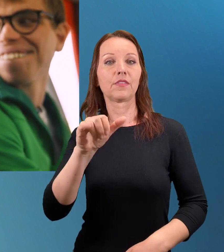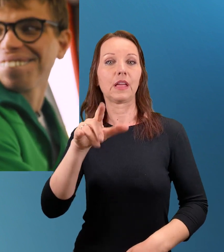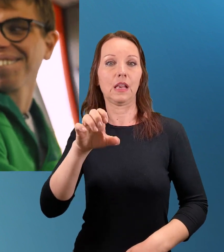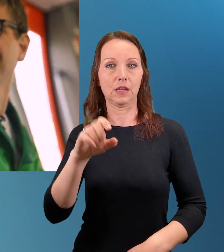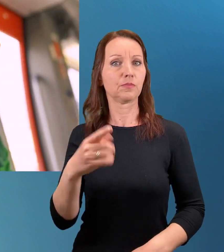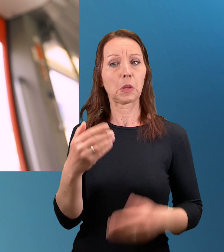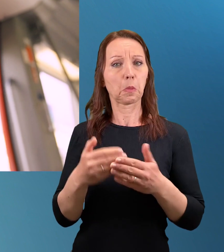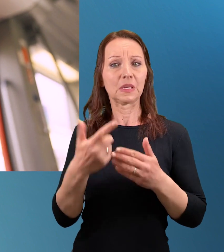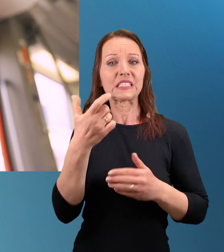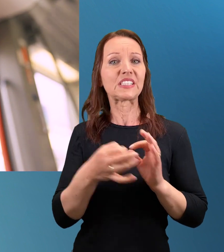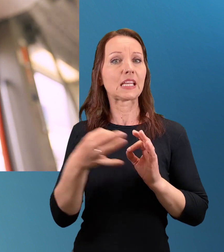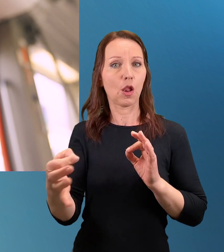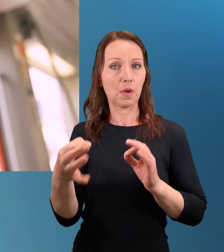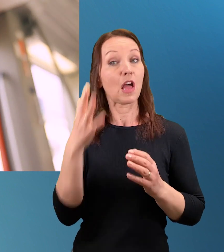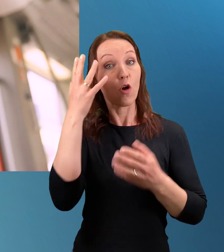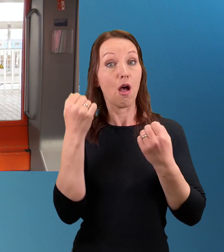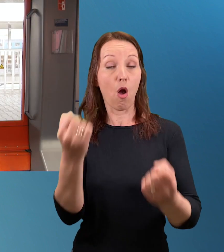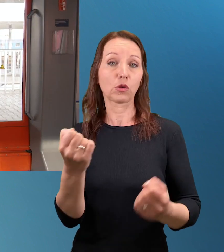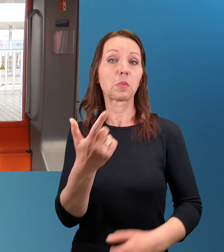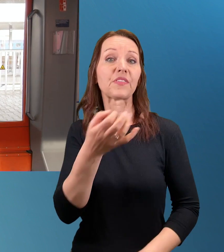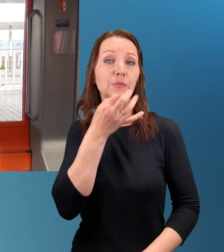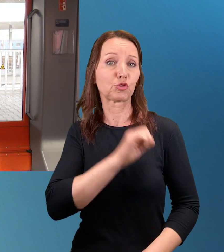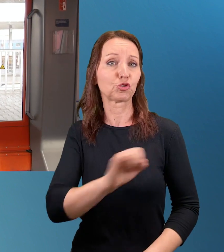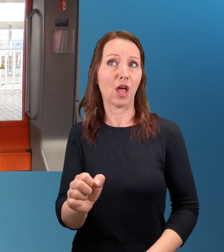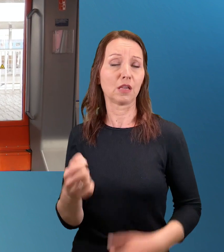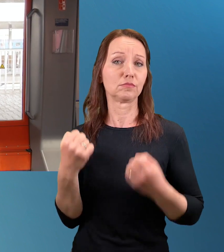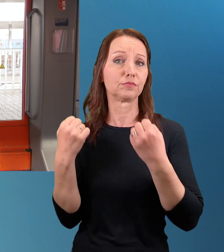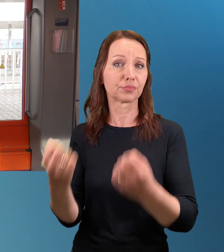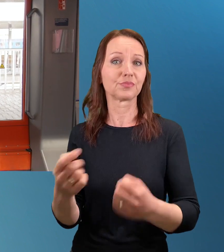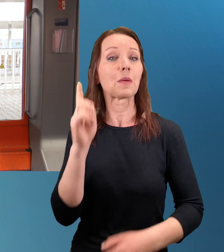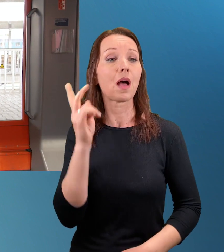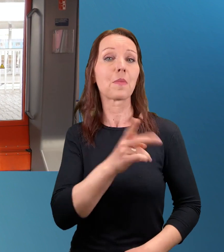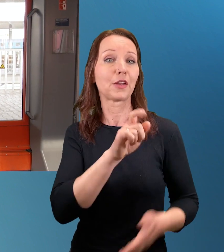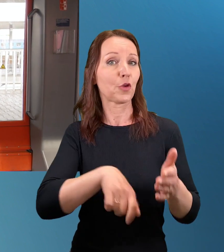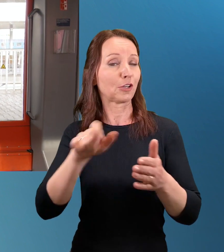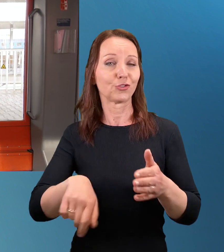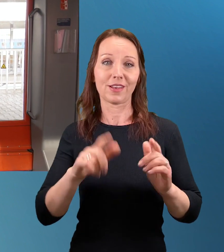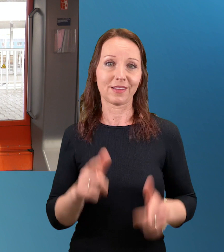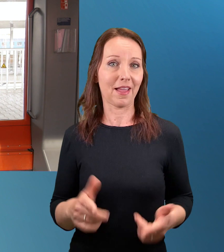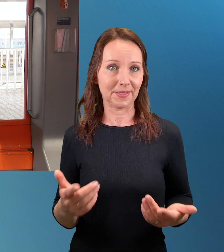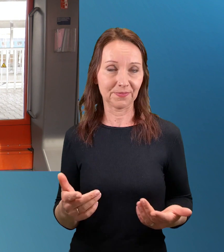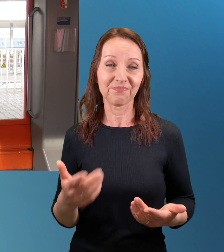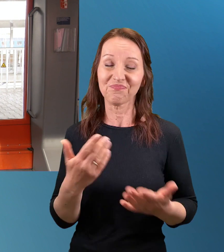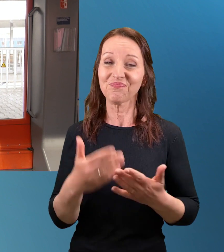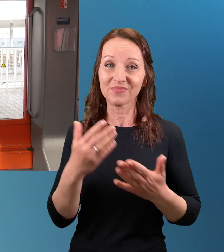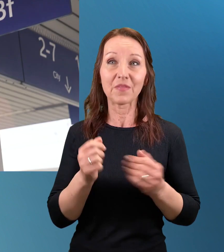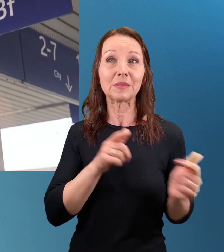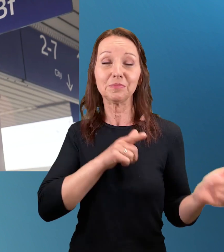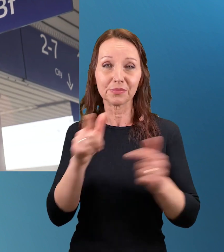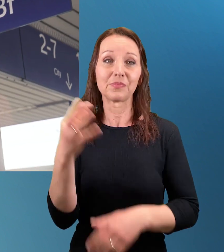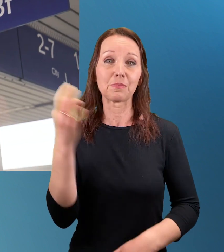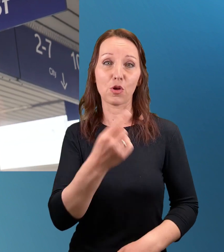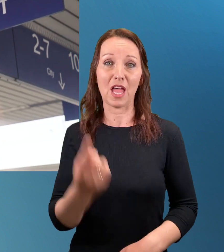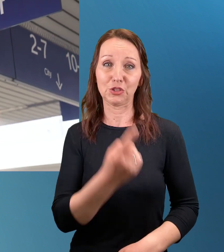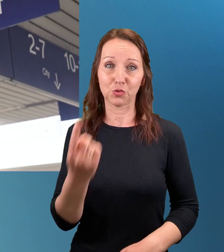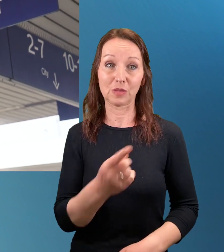einem Auto nur rund 20 Minuten benötigen. Einen Führerschein haben sie aber nicht. So brauchen sie rund eine Stunde, um mit der einen